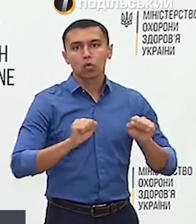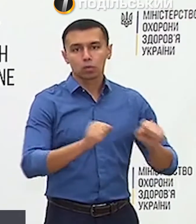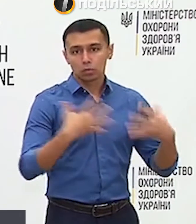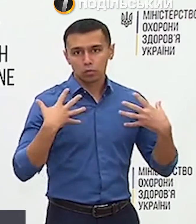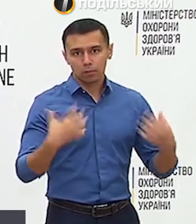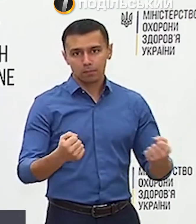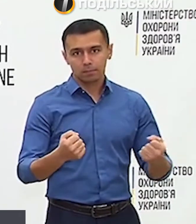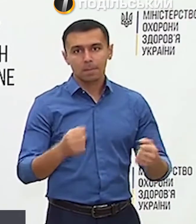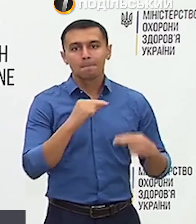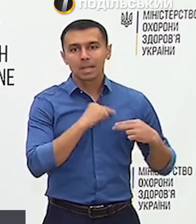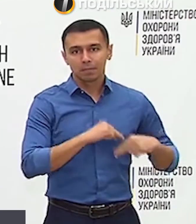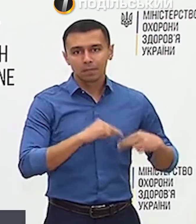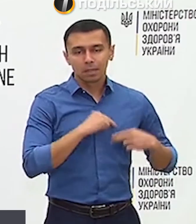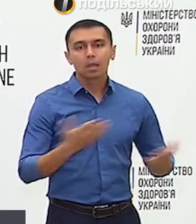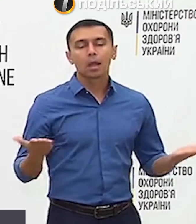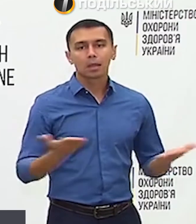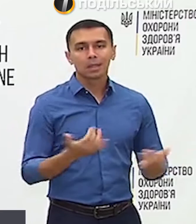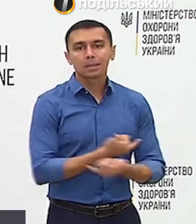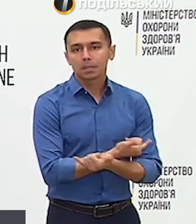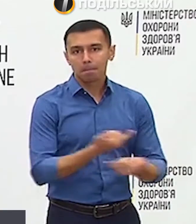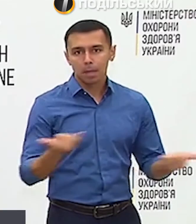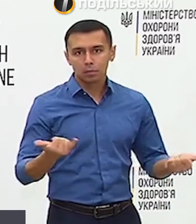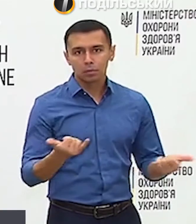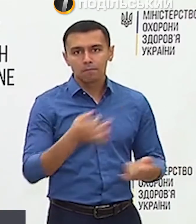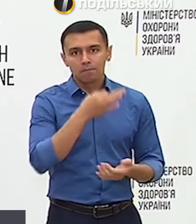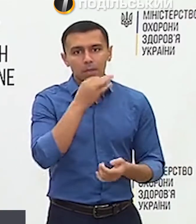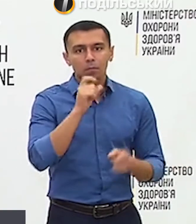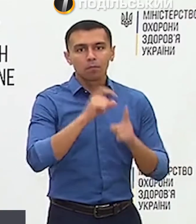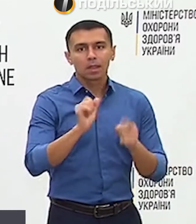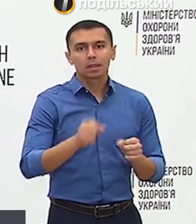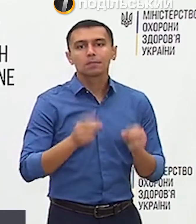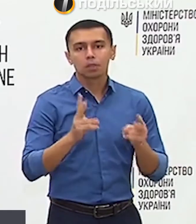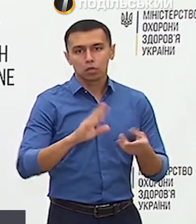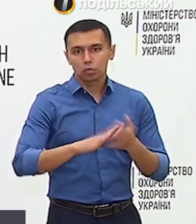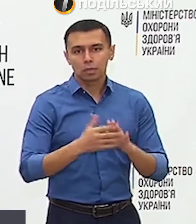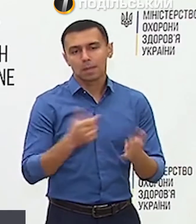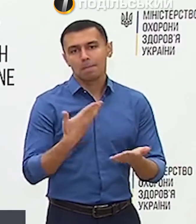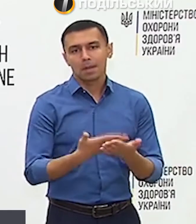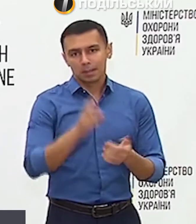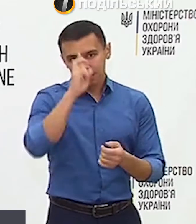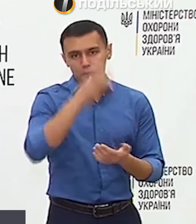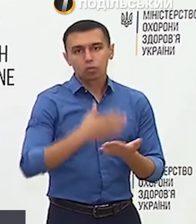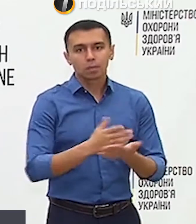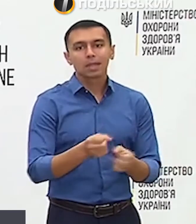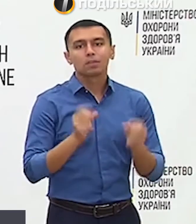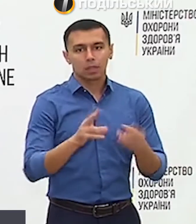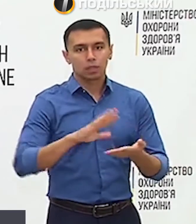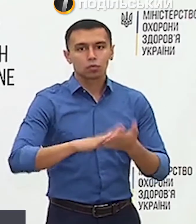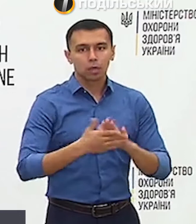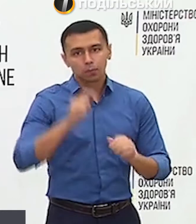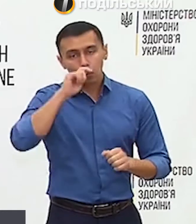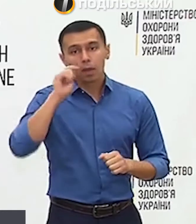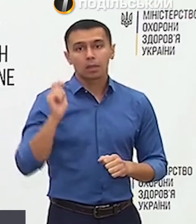здоров'я, працівники, які забезпечують відповідь на надзвичайні ситуації, як приклад Державна служба з надзвичайних ситуацій в